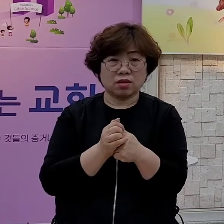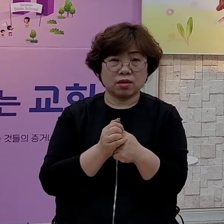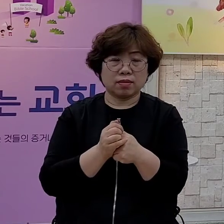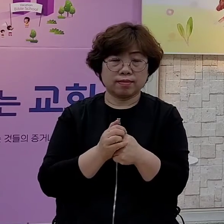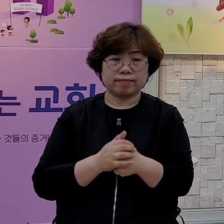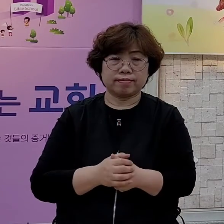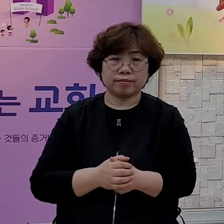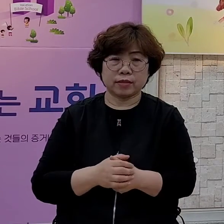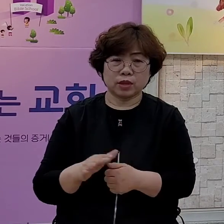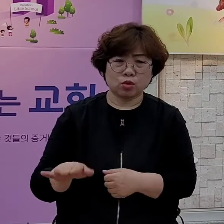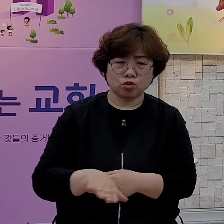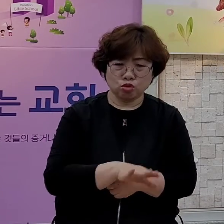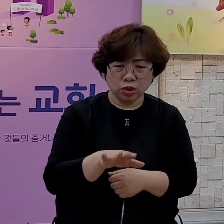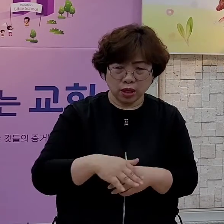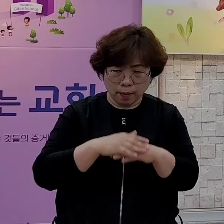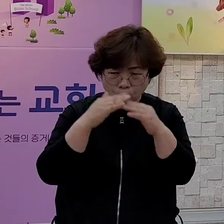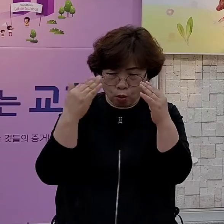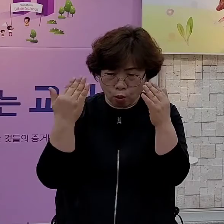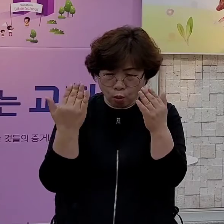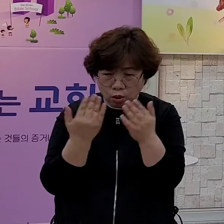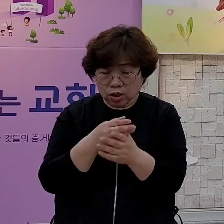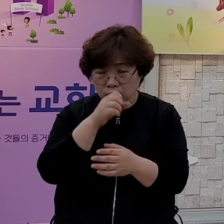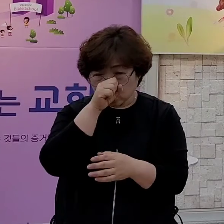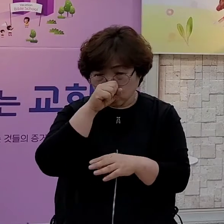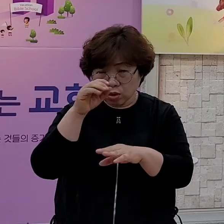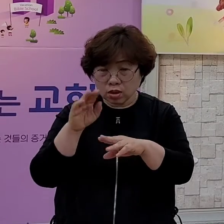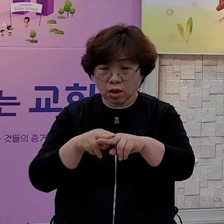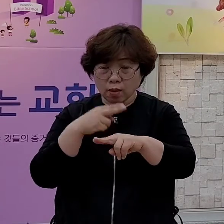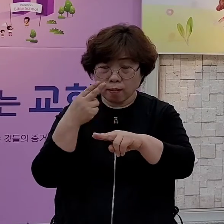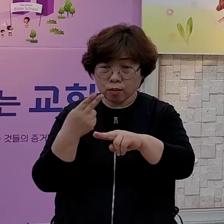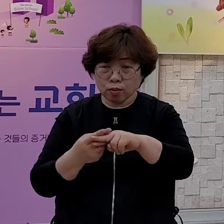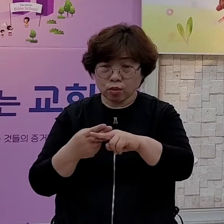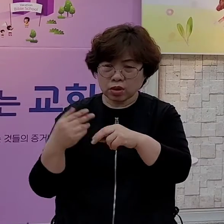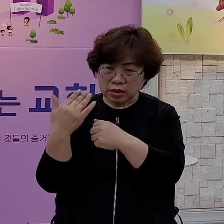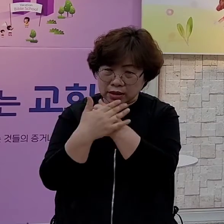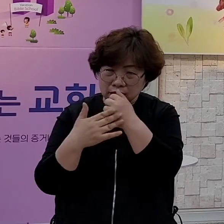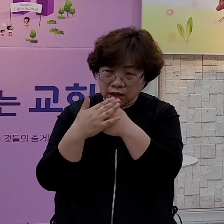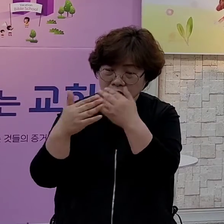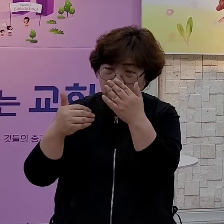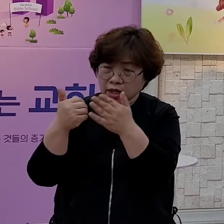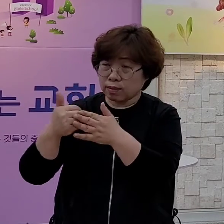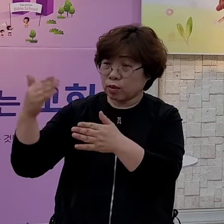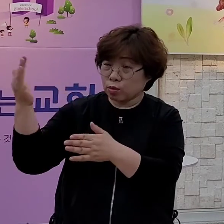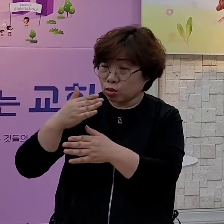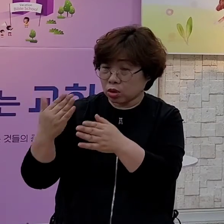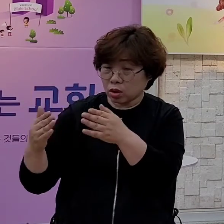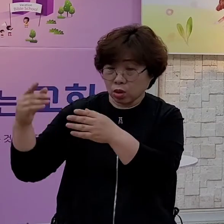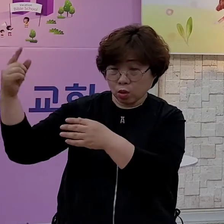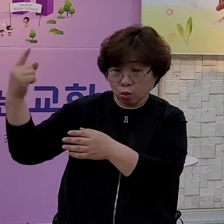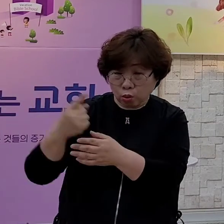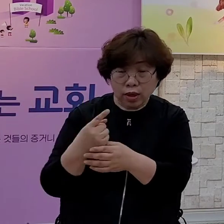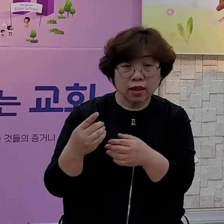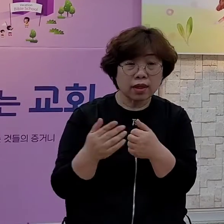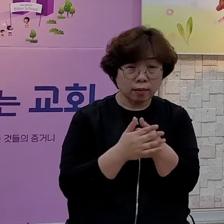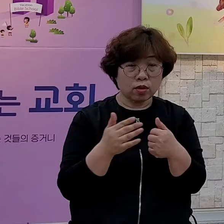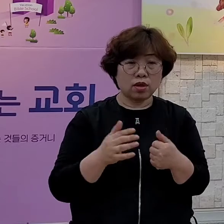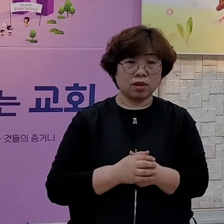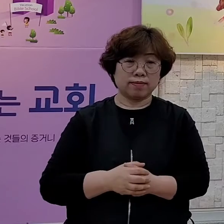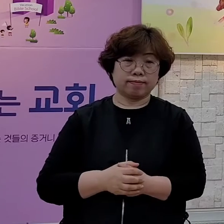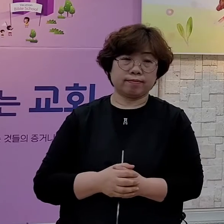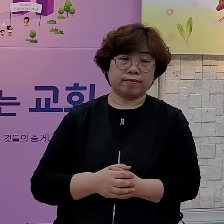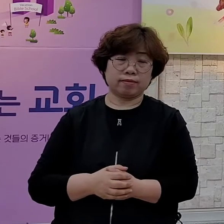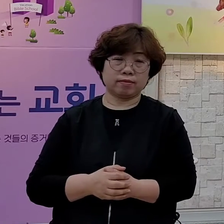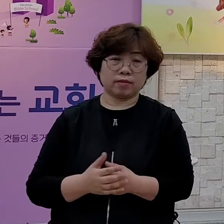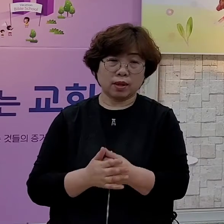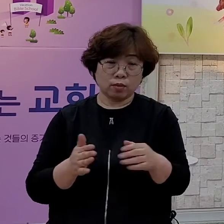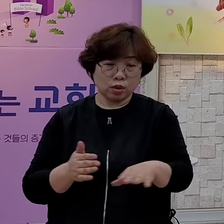좋은 은사와 온전한 선물이 다 위로부터 하나님으로부터 오기 때문이다라는 것이죠. 그래서